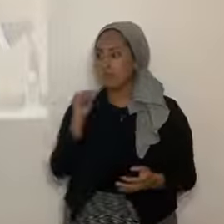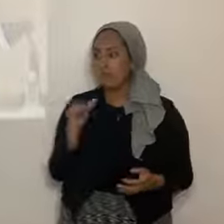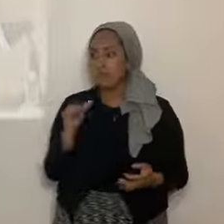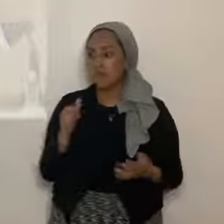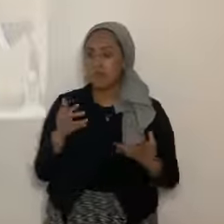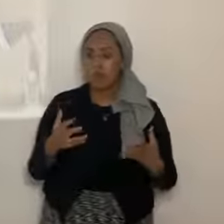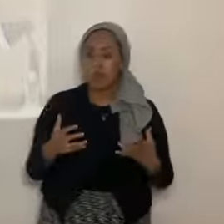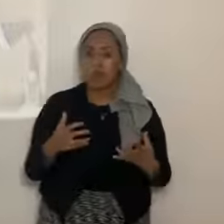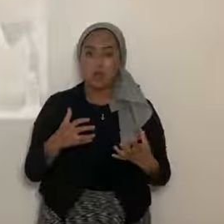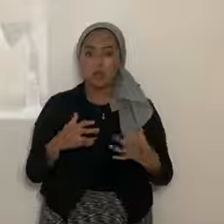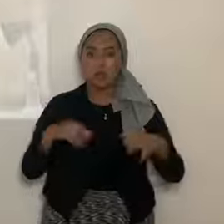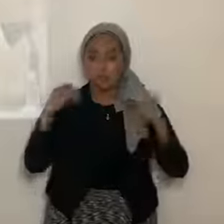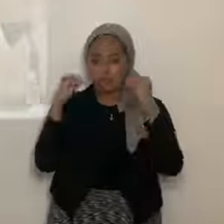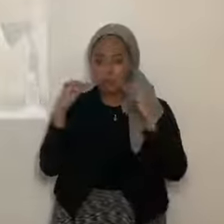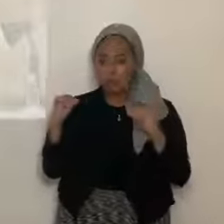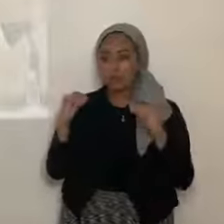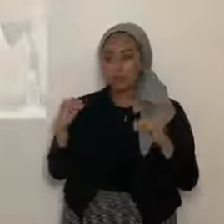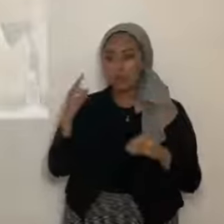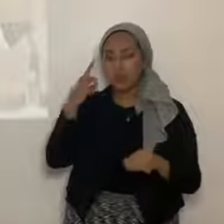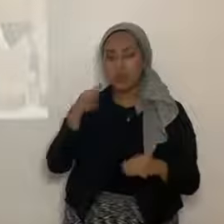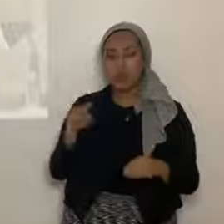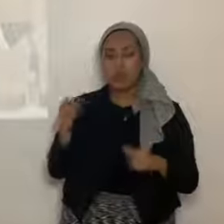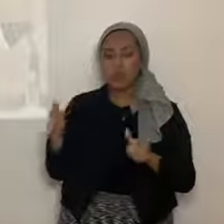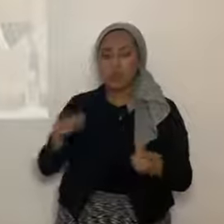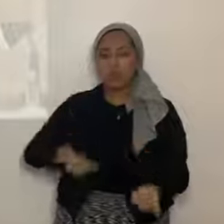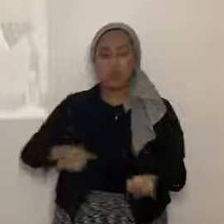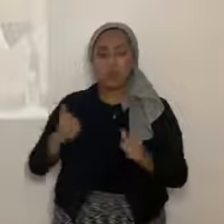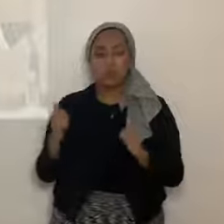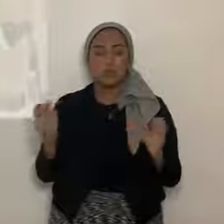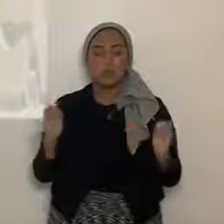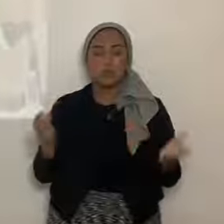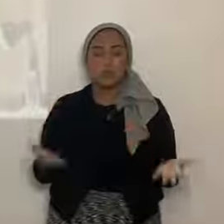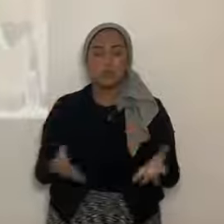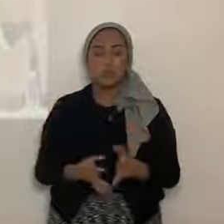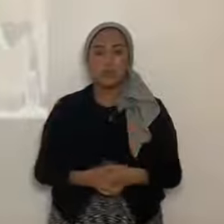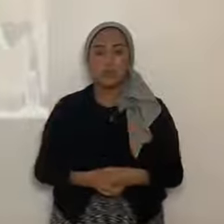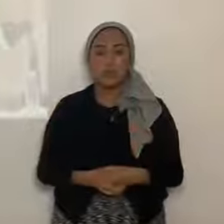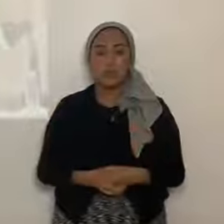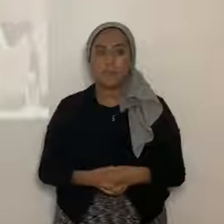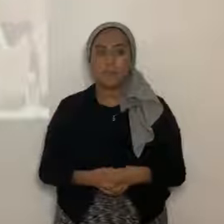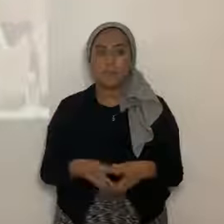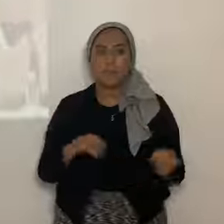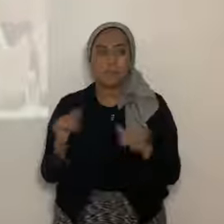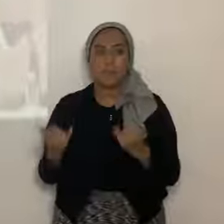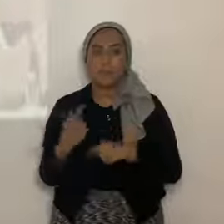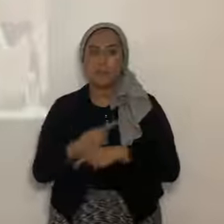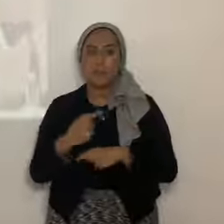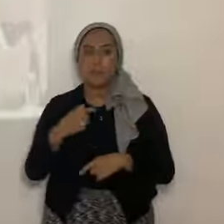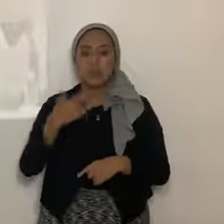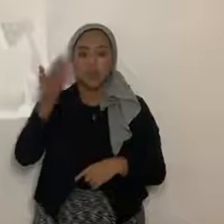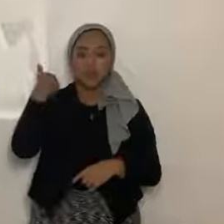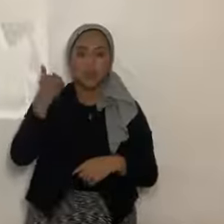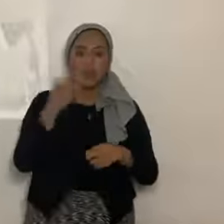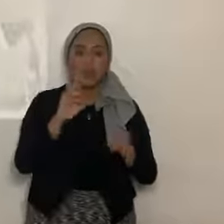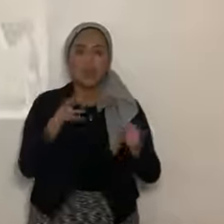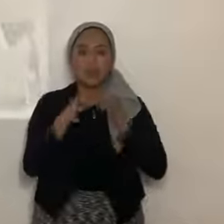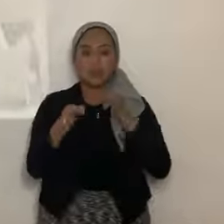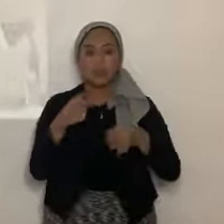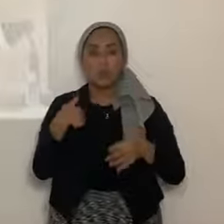que se les ministrara para bautizarse, hacer el tevilá. Es lo mismo aquí, ya lo dije la semana pasada. Nos da gusto, mucho